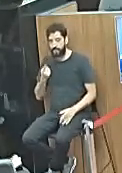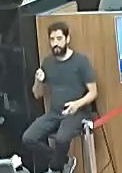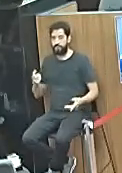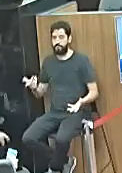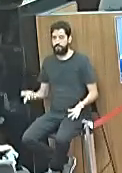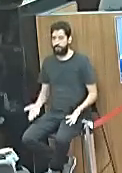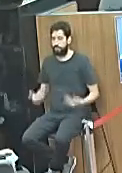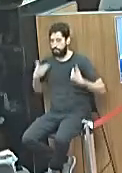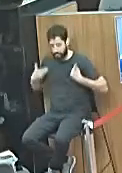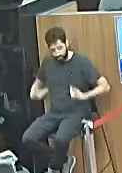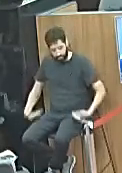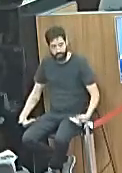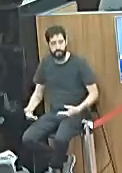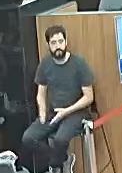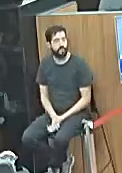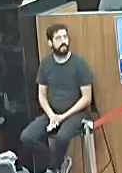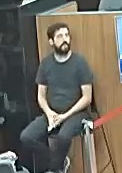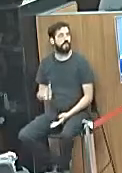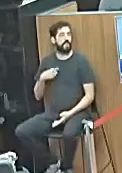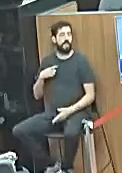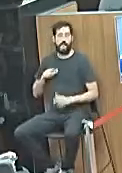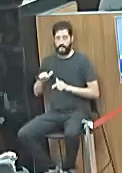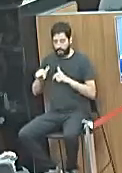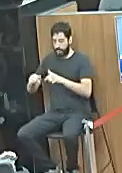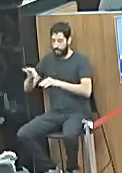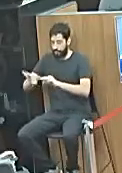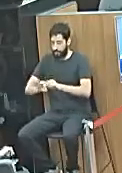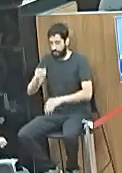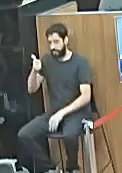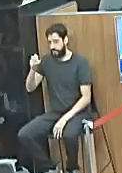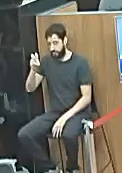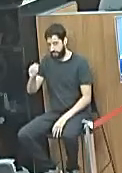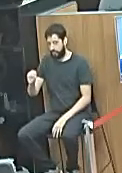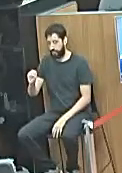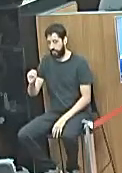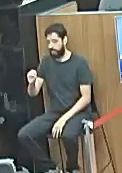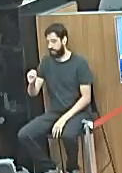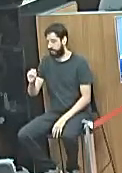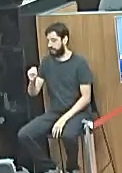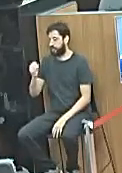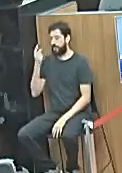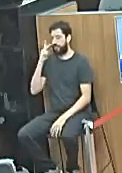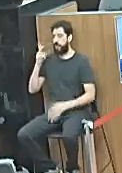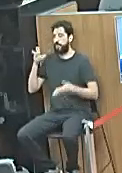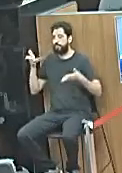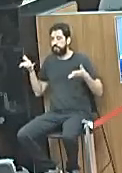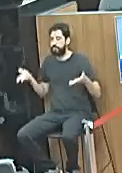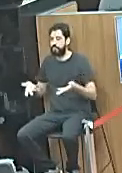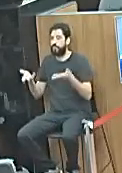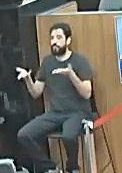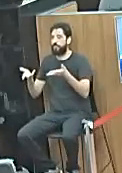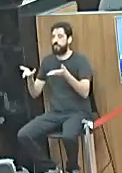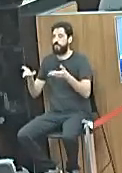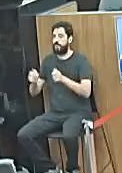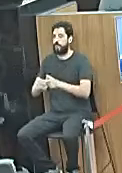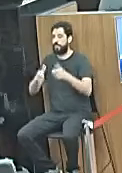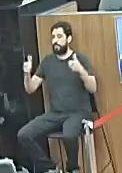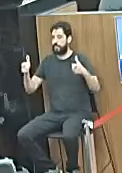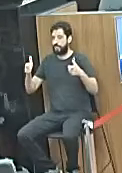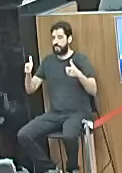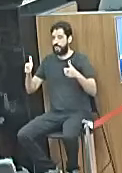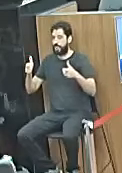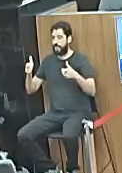criação no âmbito do programa 158 destinada a promover a ampliação do atendimento